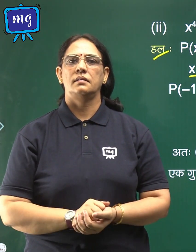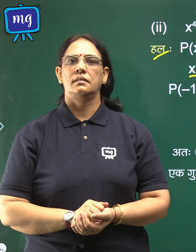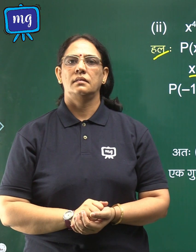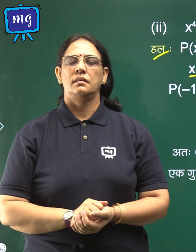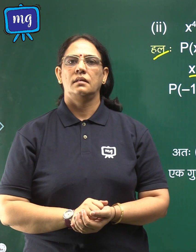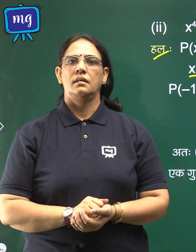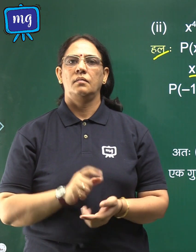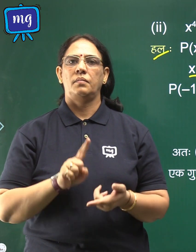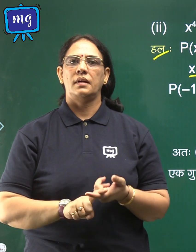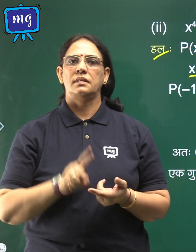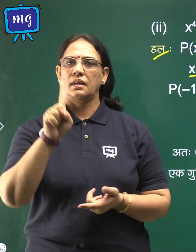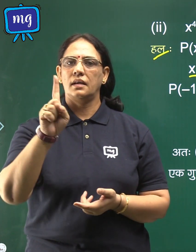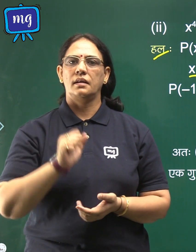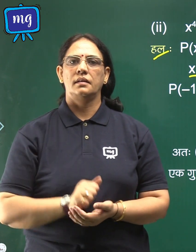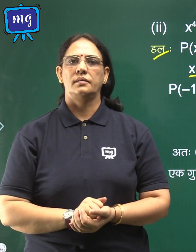प्लस एक